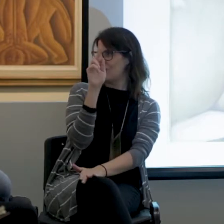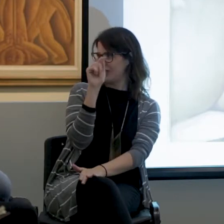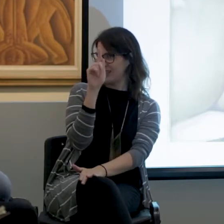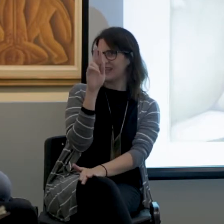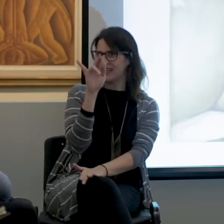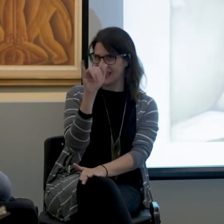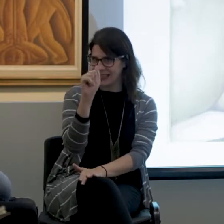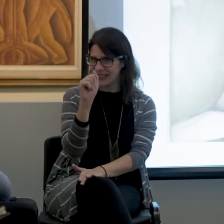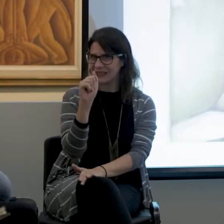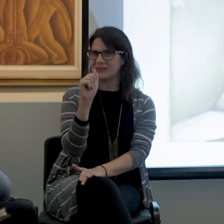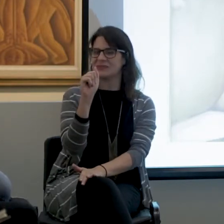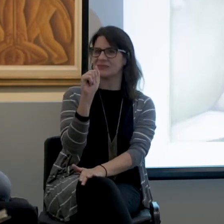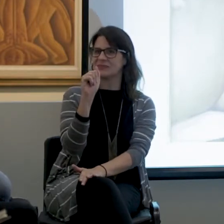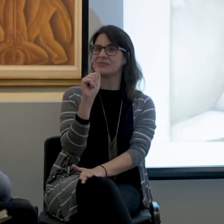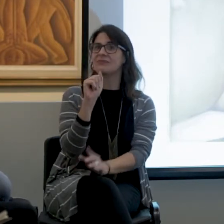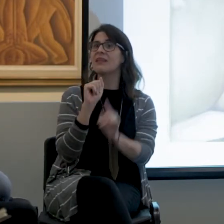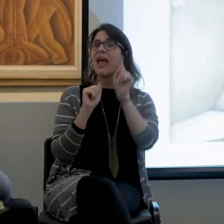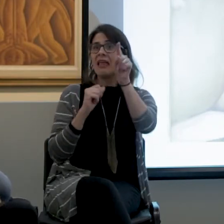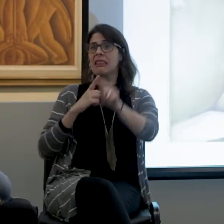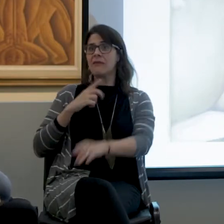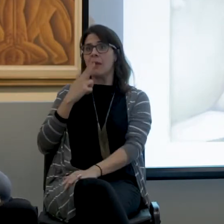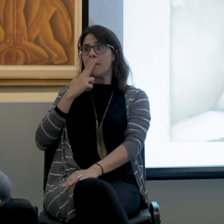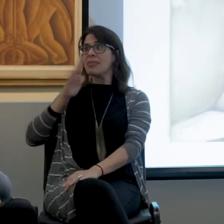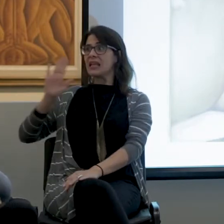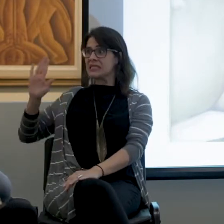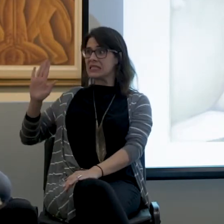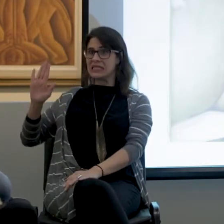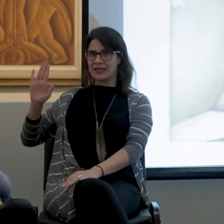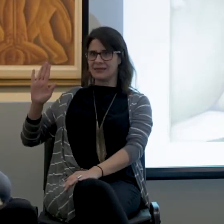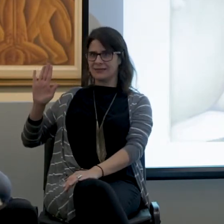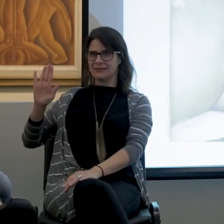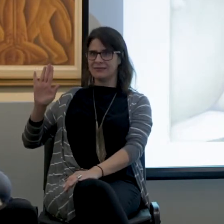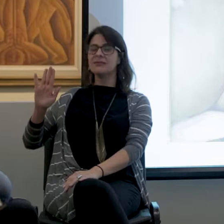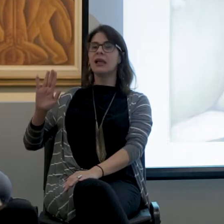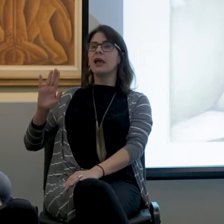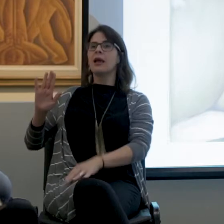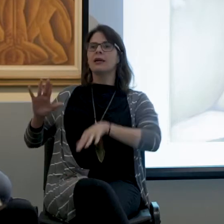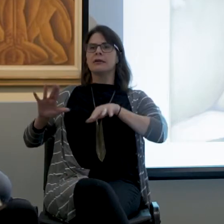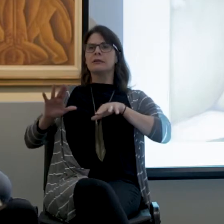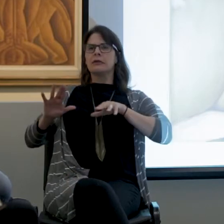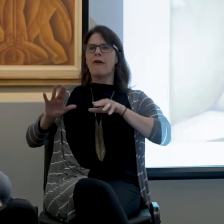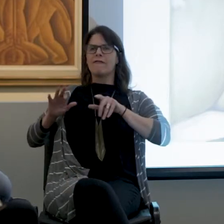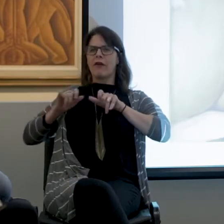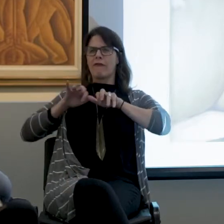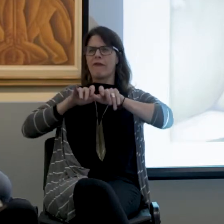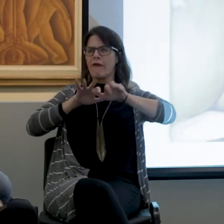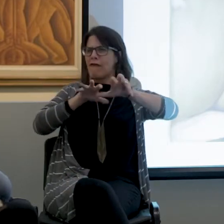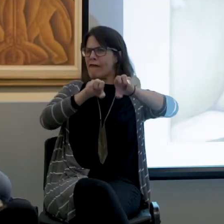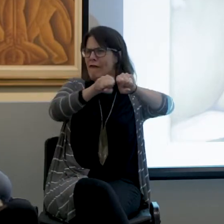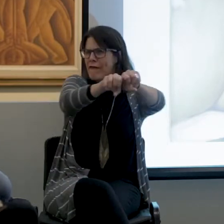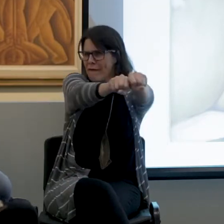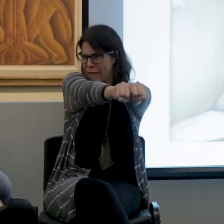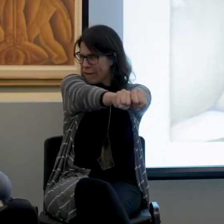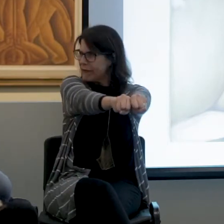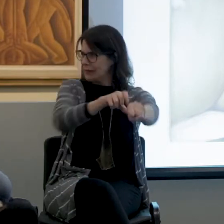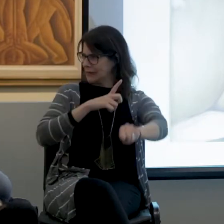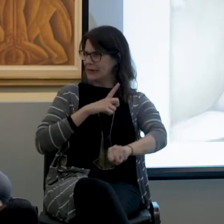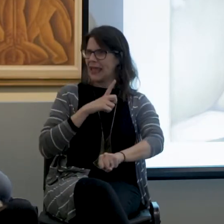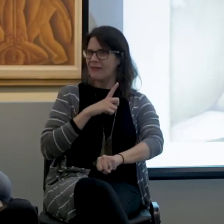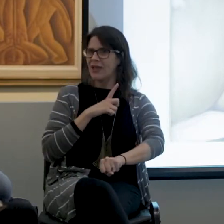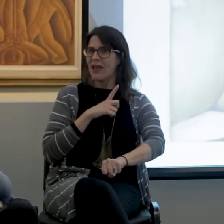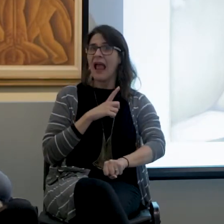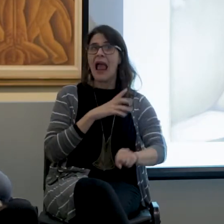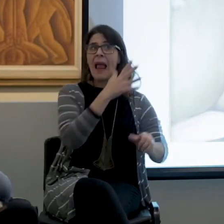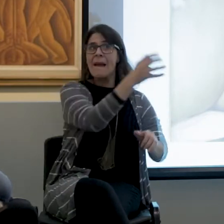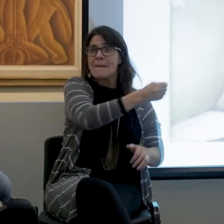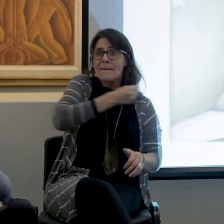nazistas entraram na Hungria, tomaram o palácio que era do sujeito que comprou o quadro e